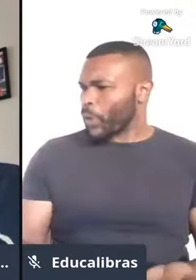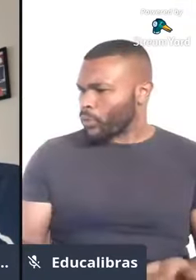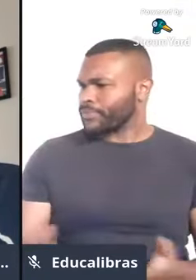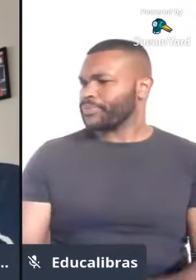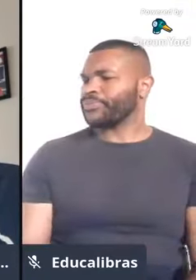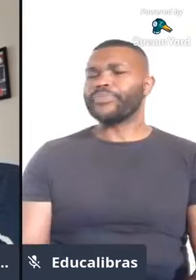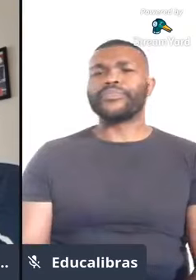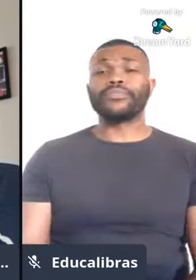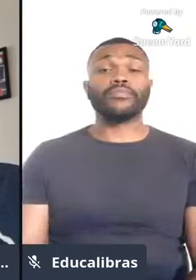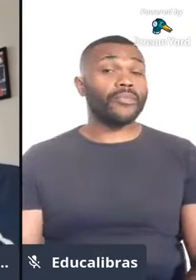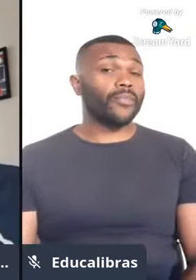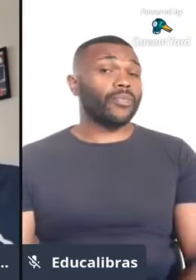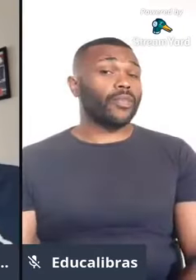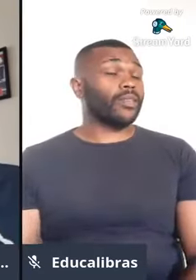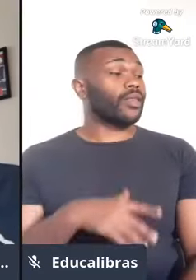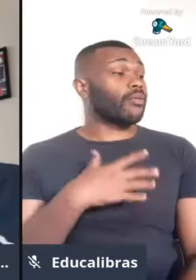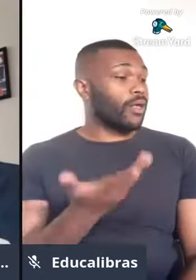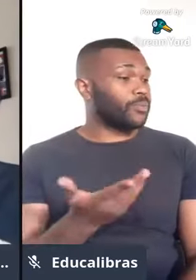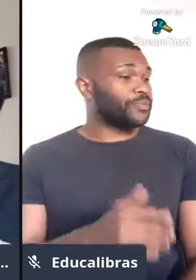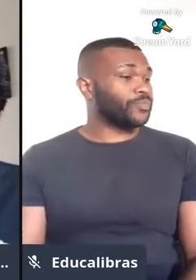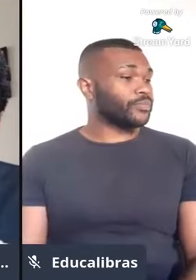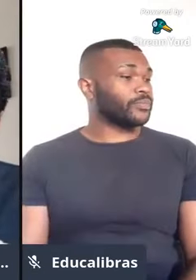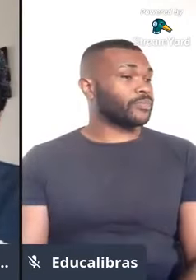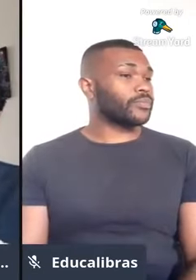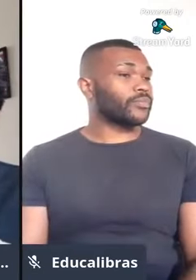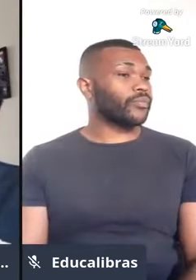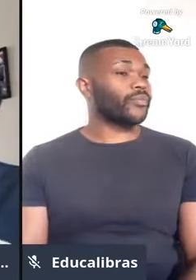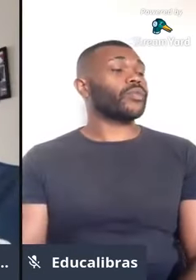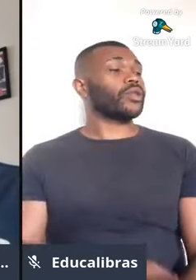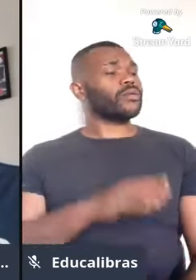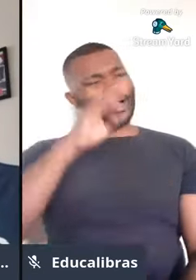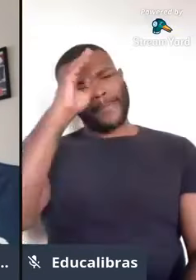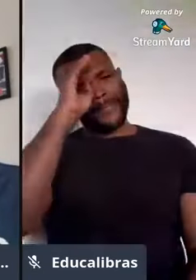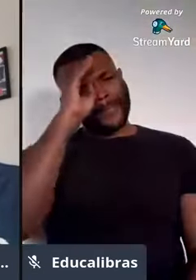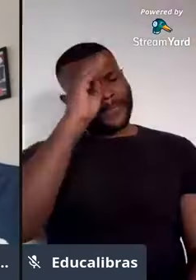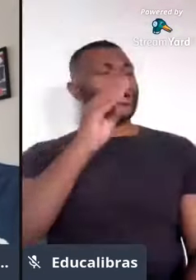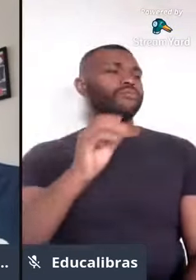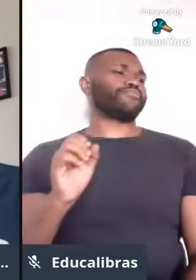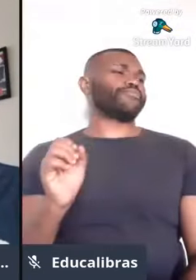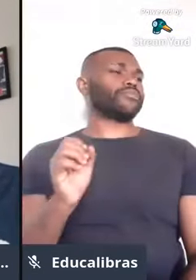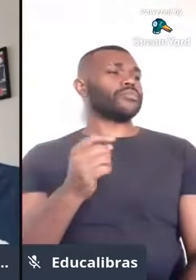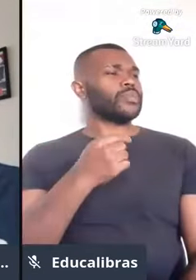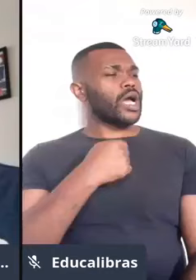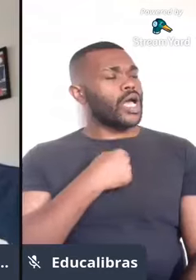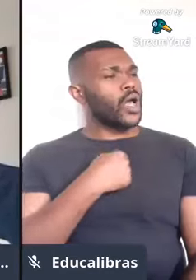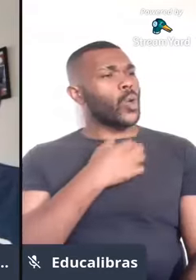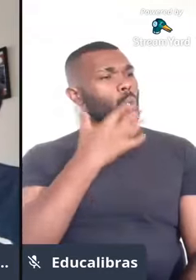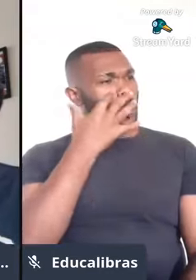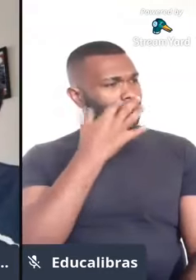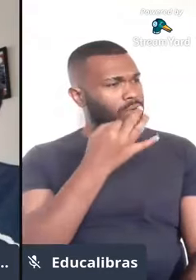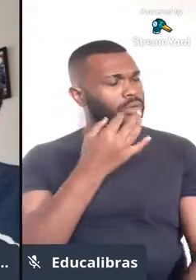Olha, uma das principais coisas que me chamaram a atenção